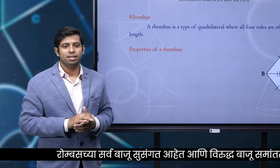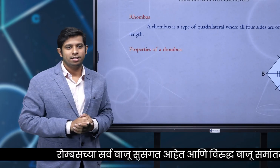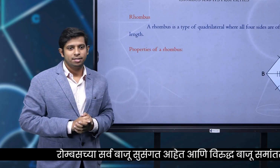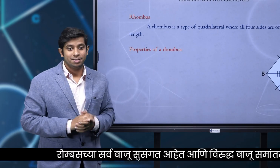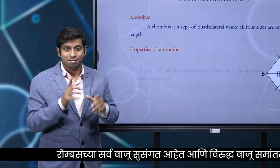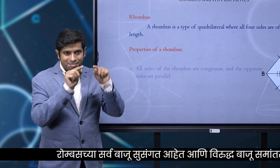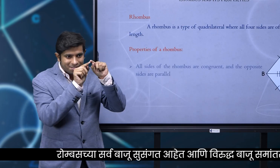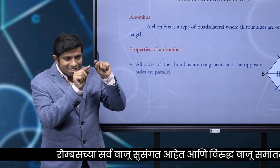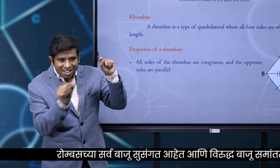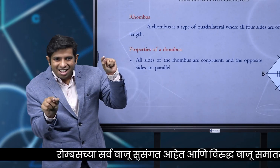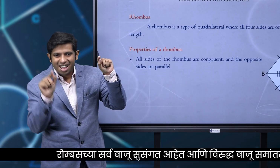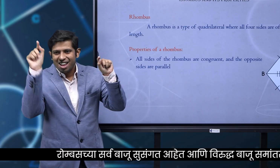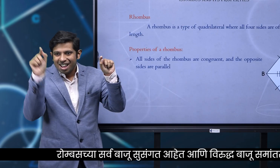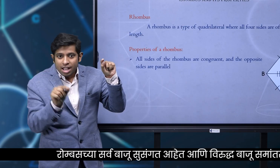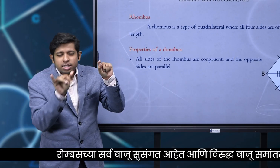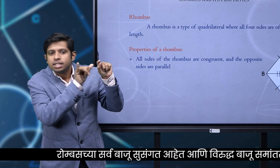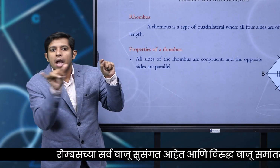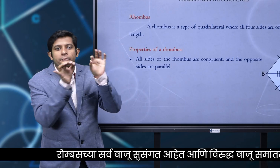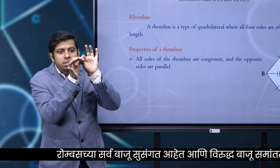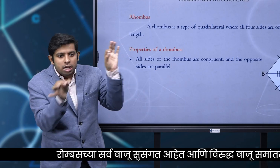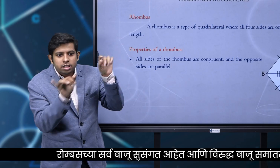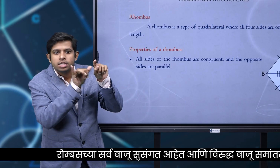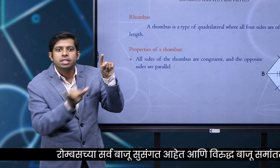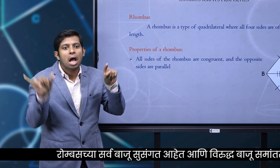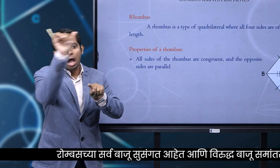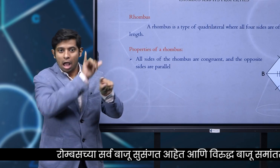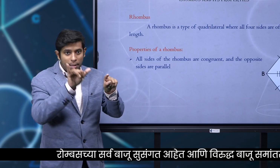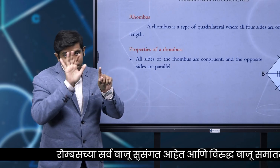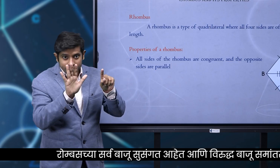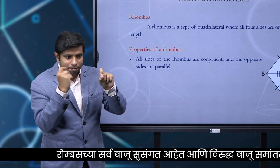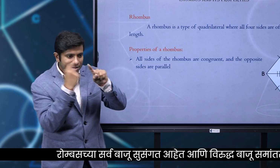रोम्बसच्या सर्व बाजू सुसंगत आहेत आणि विरुद्ध बाजू समांतर आहेत.